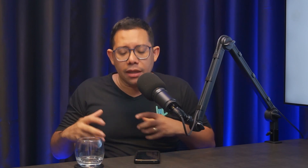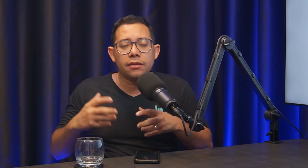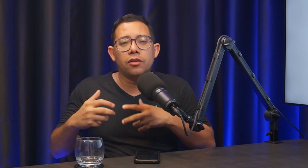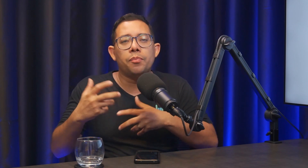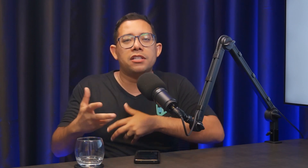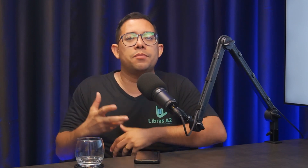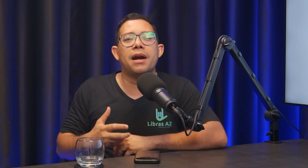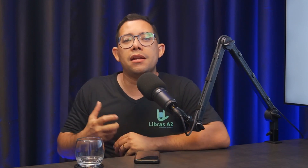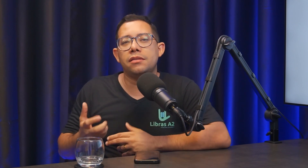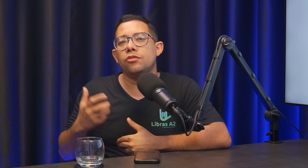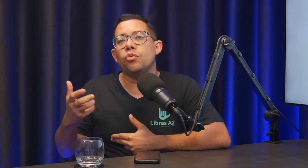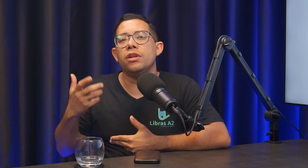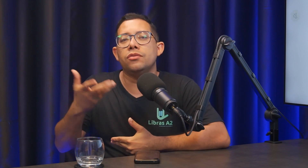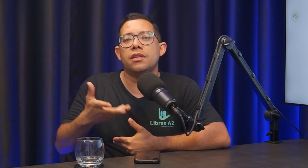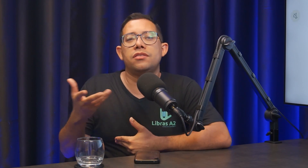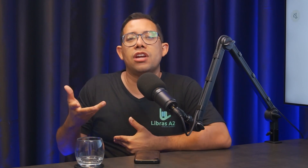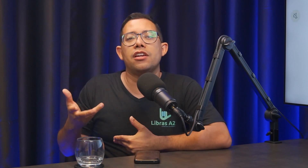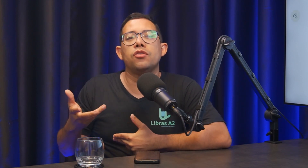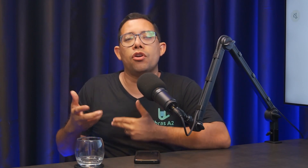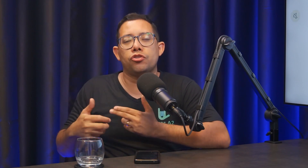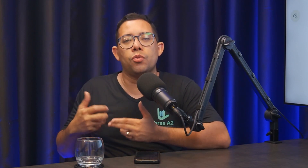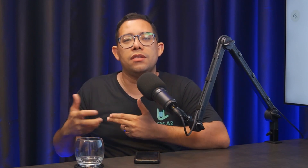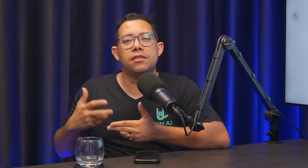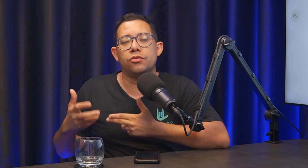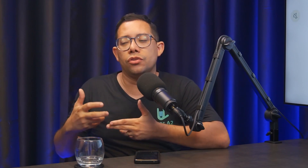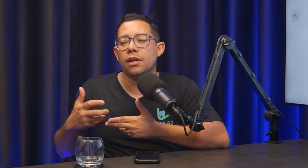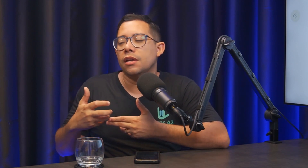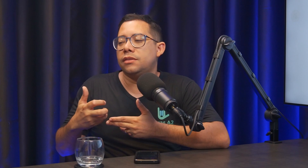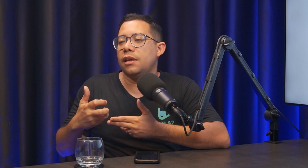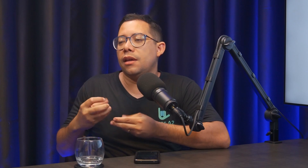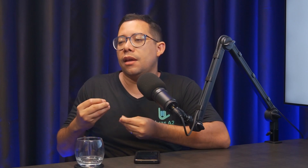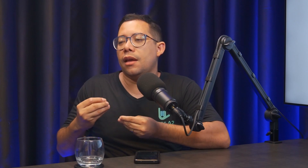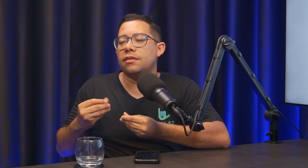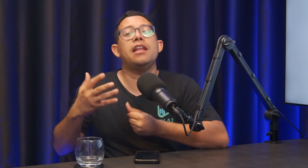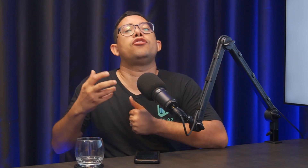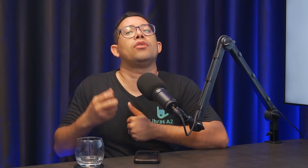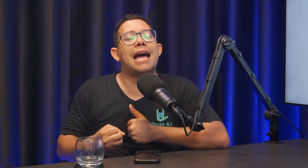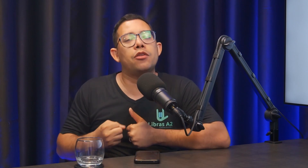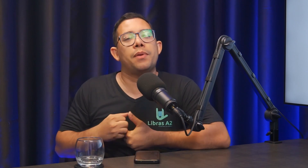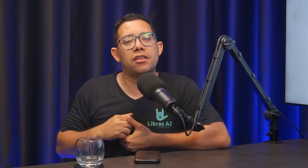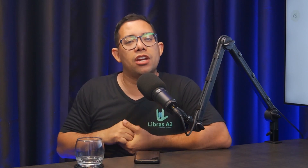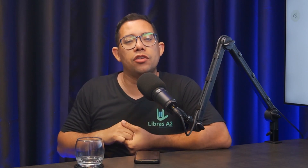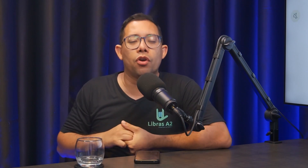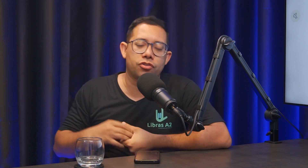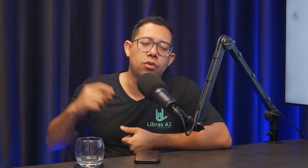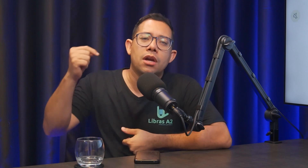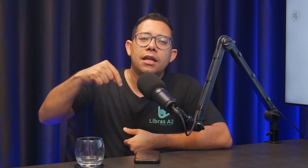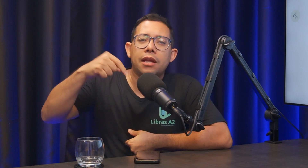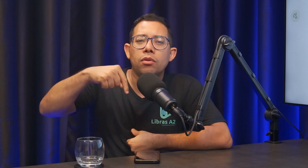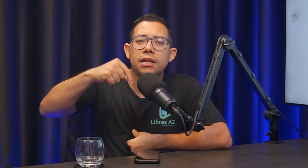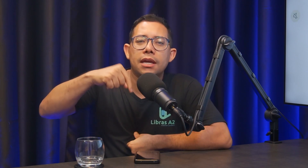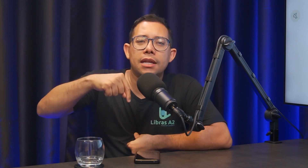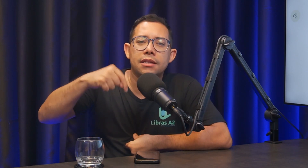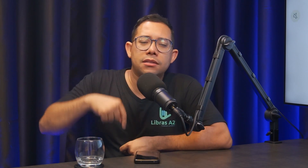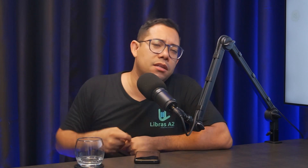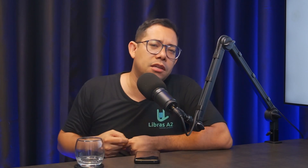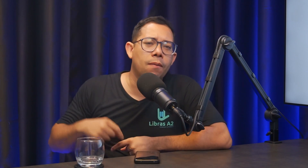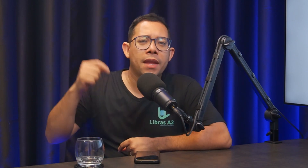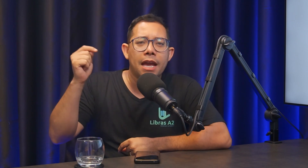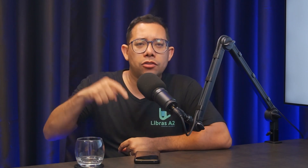tentando participar de ser escolhido nesse diagnóstico aí, ser selecionado para esse diagnóstico? Tem um link aqui na descrição, é só